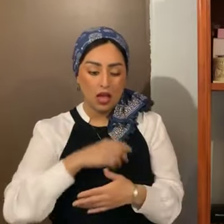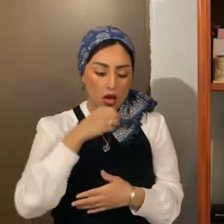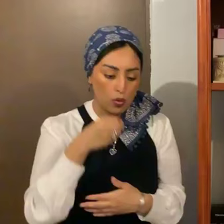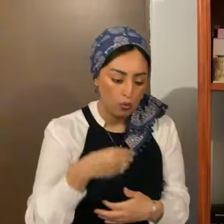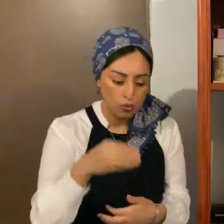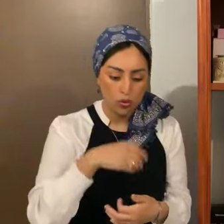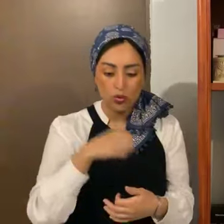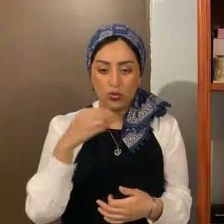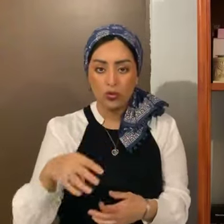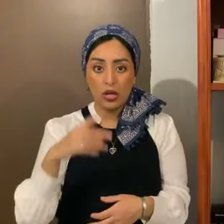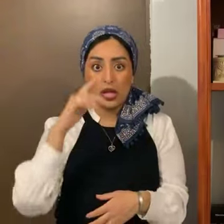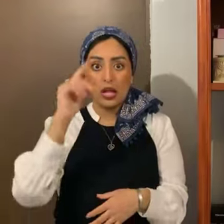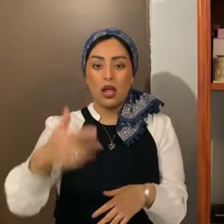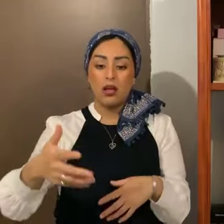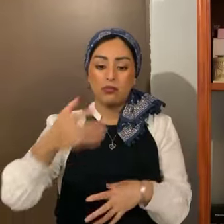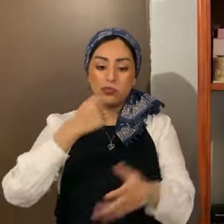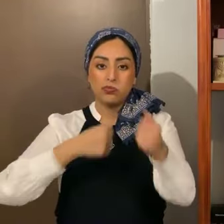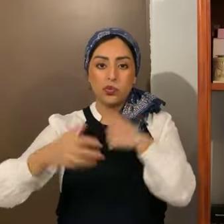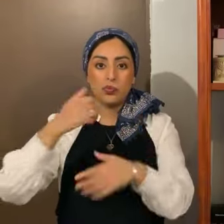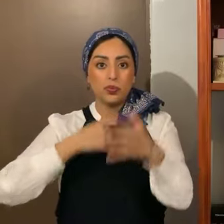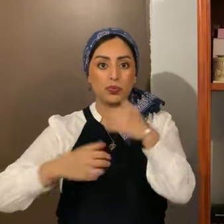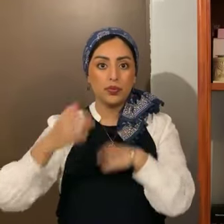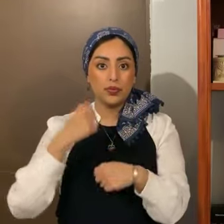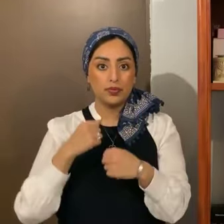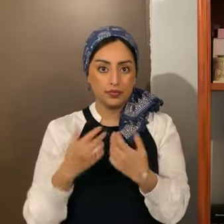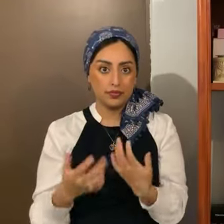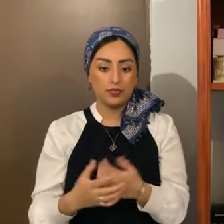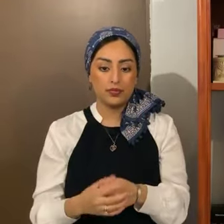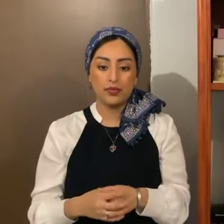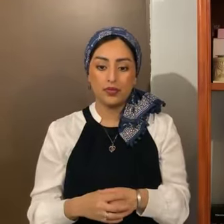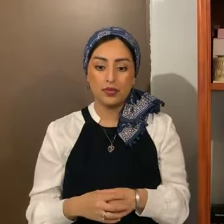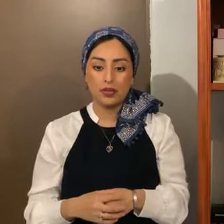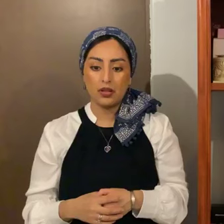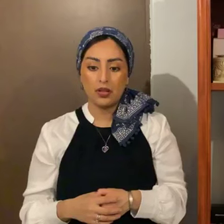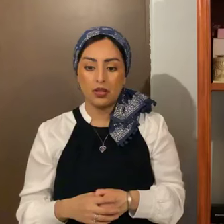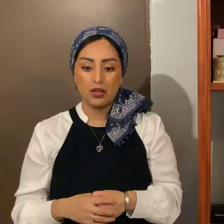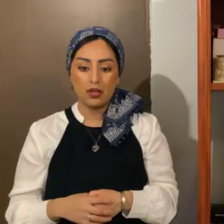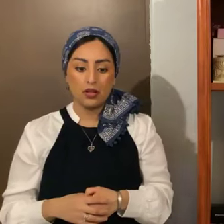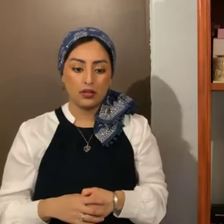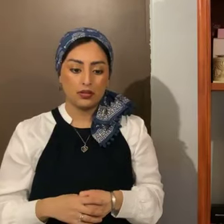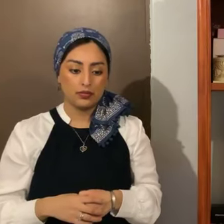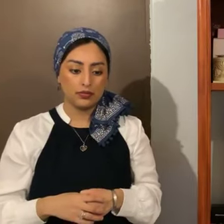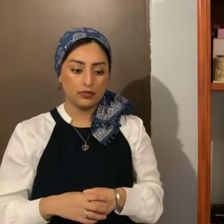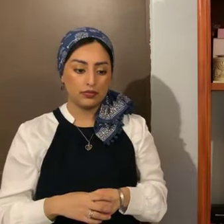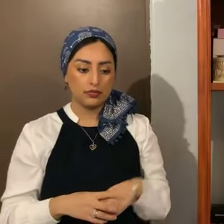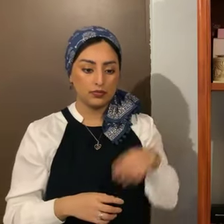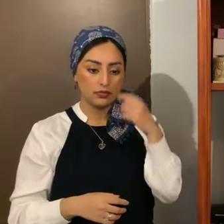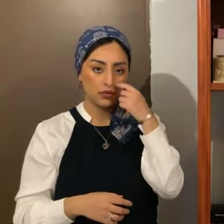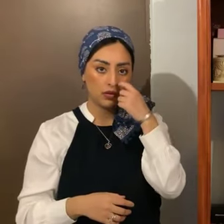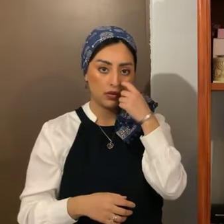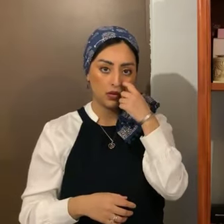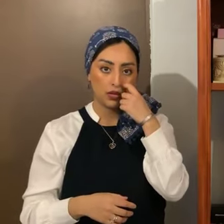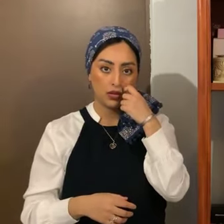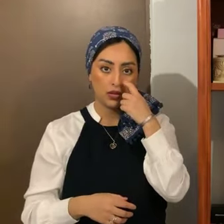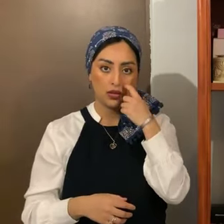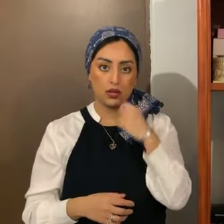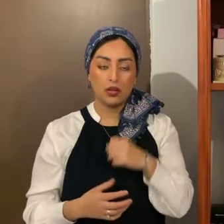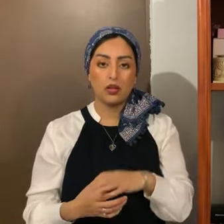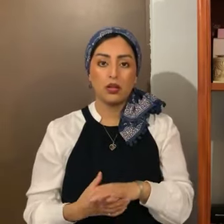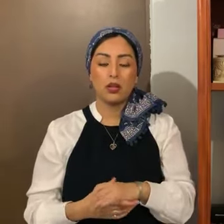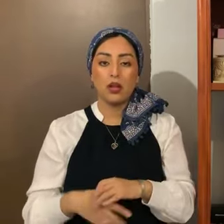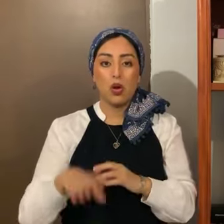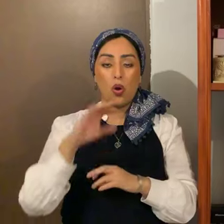la ciegan. Y tú dirás, bueno, pero es que primero está el libro de Samuel y Reyes y hasta después está el libro de Job.